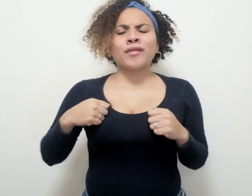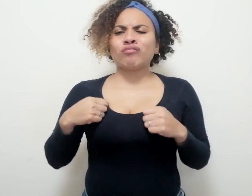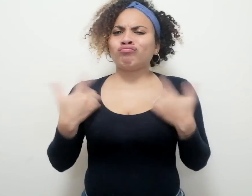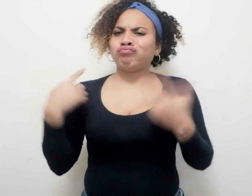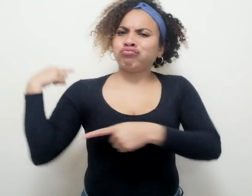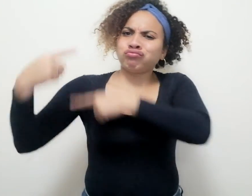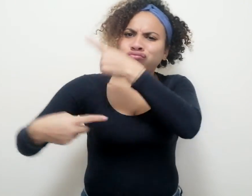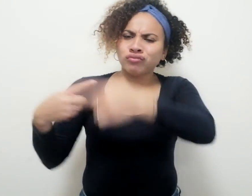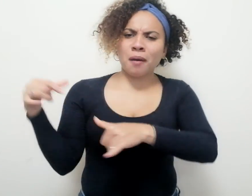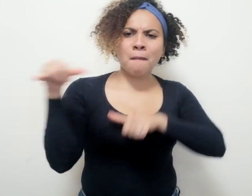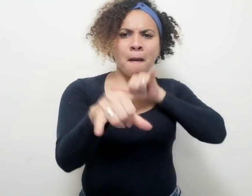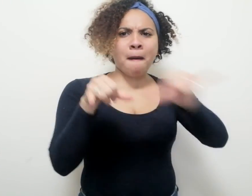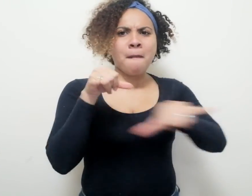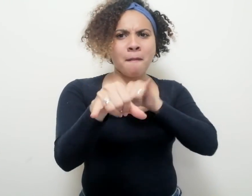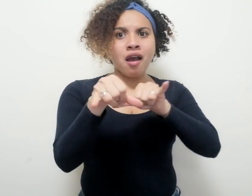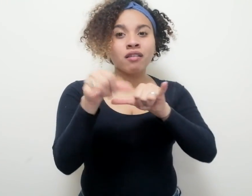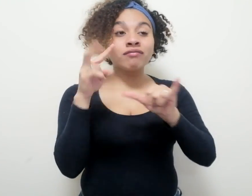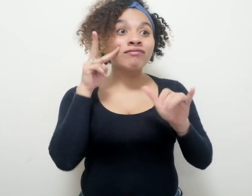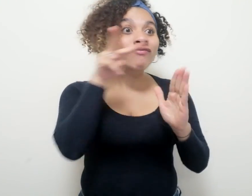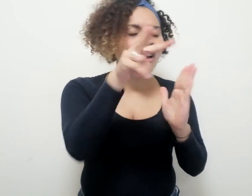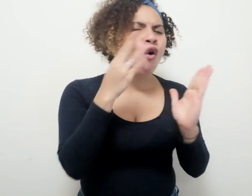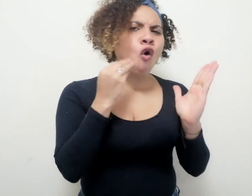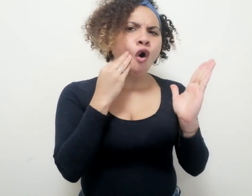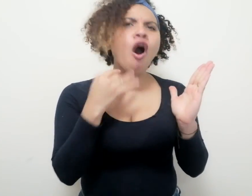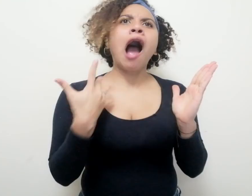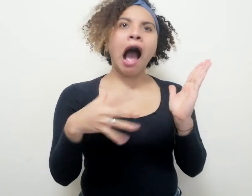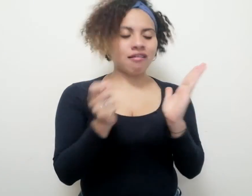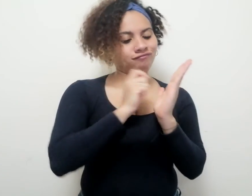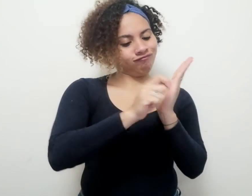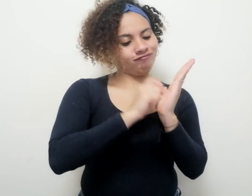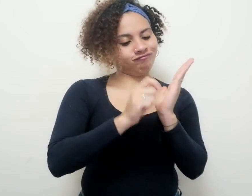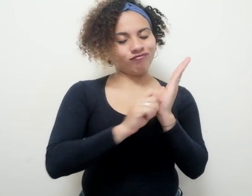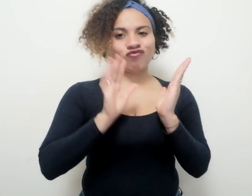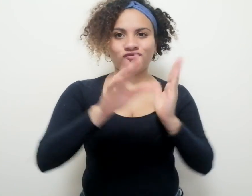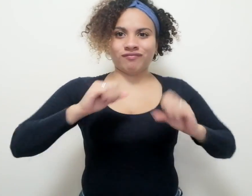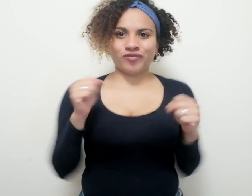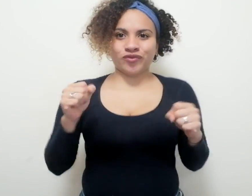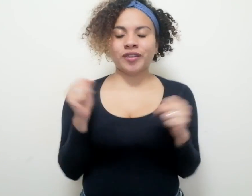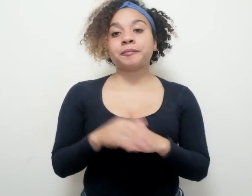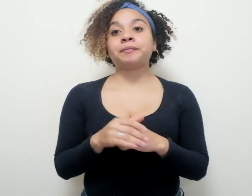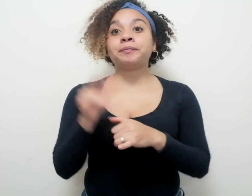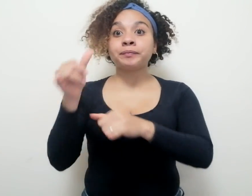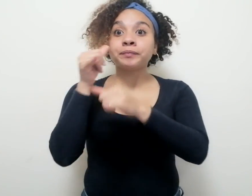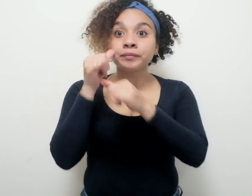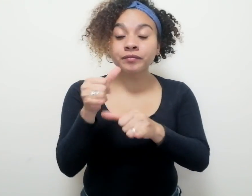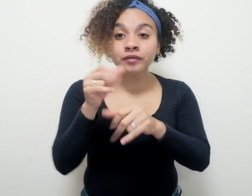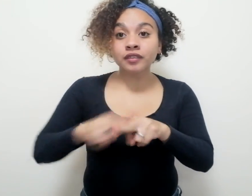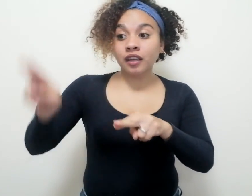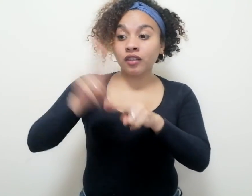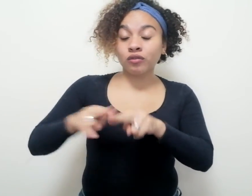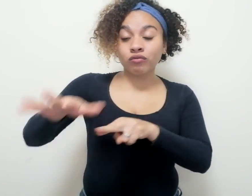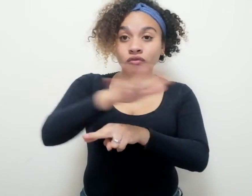de viajeros que han escrito sobre ella. El científico naturalista y